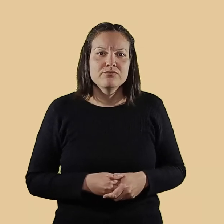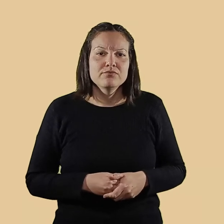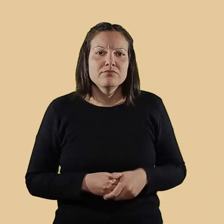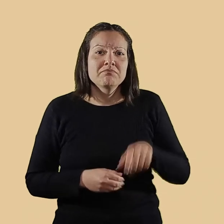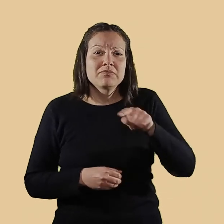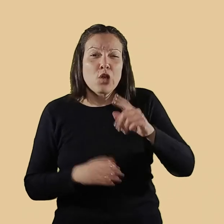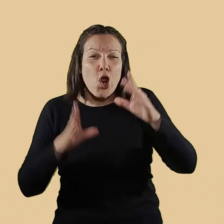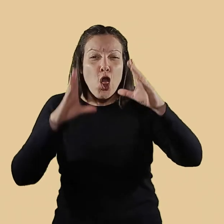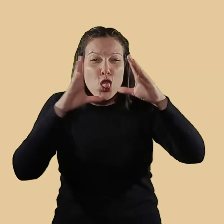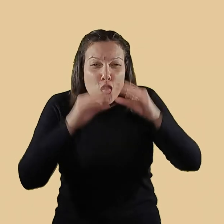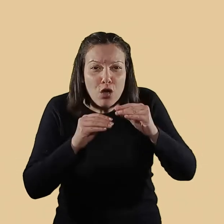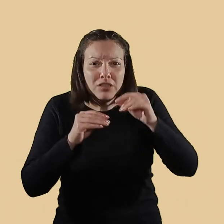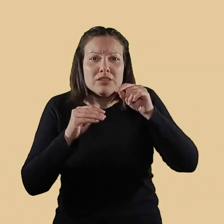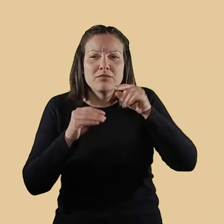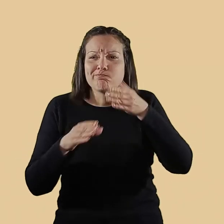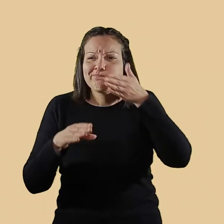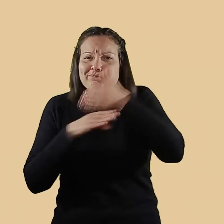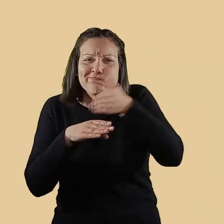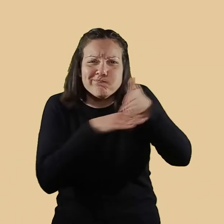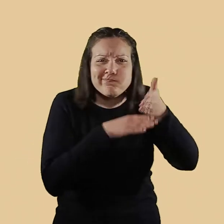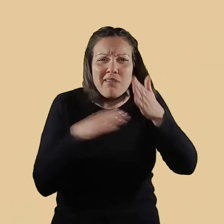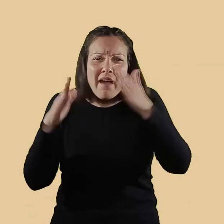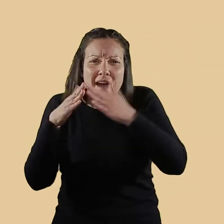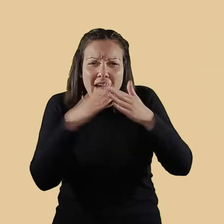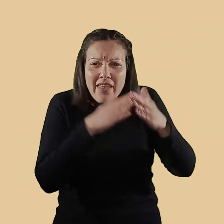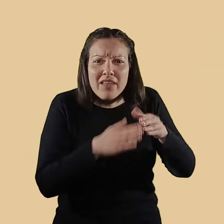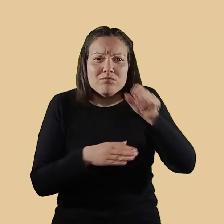¿Los sacaron de sus casas en medio de la noche?